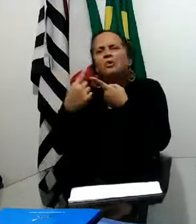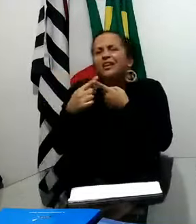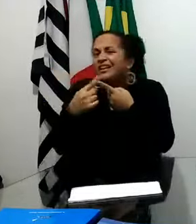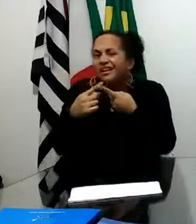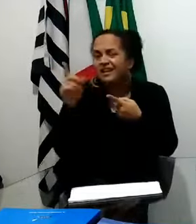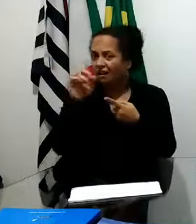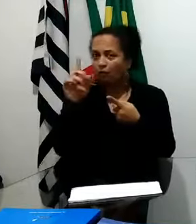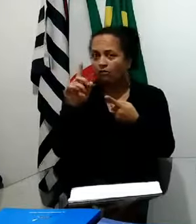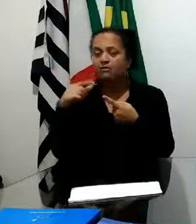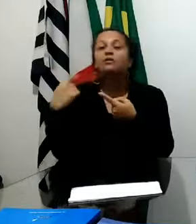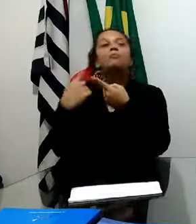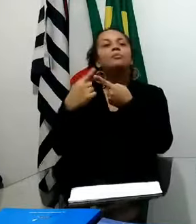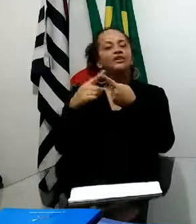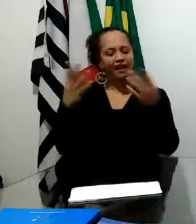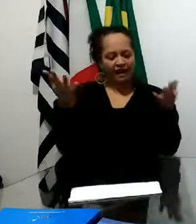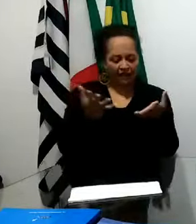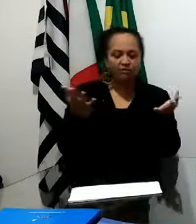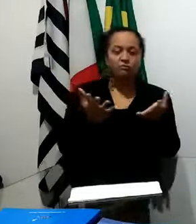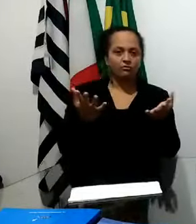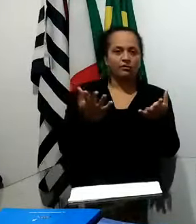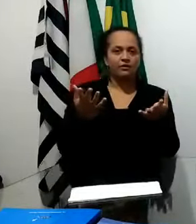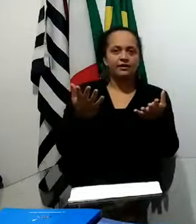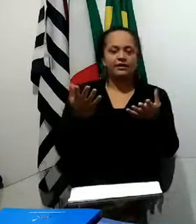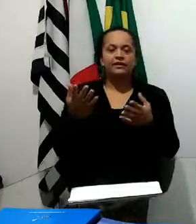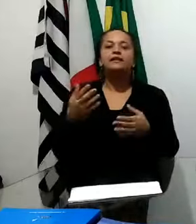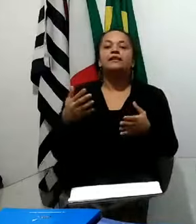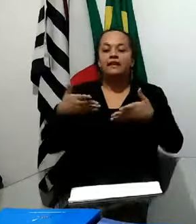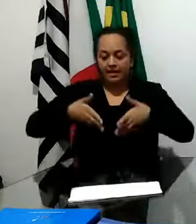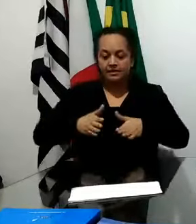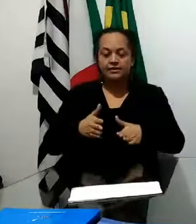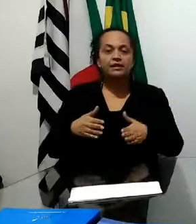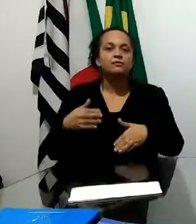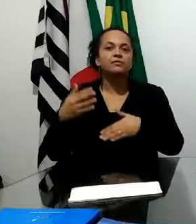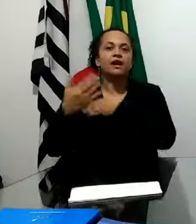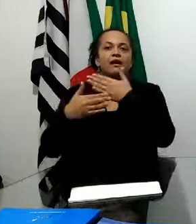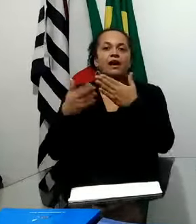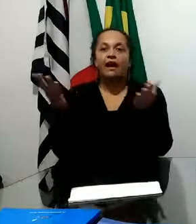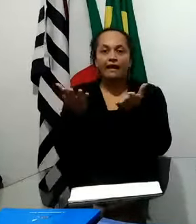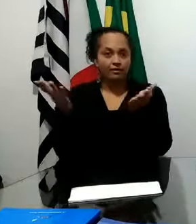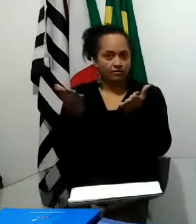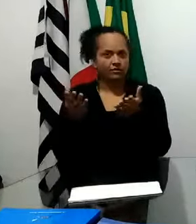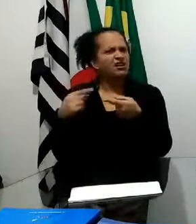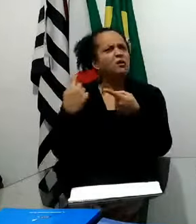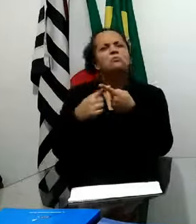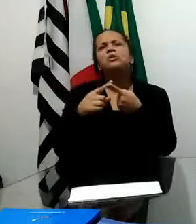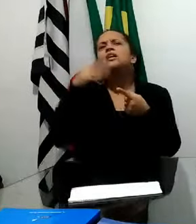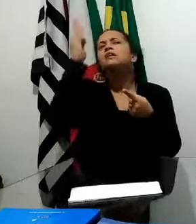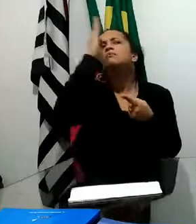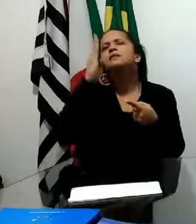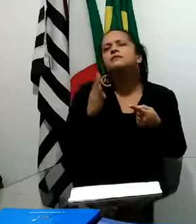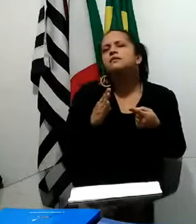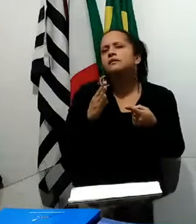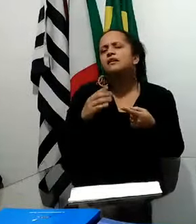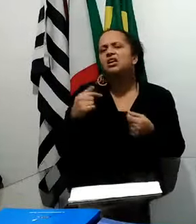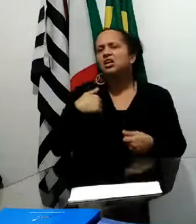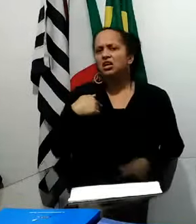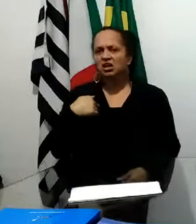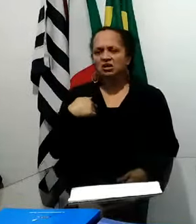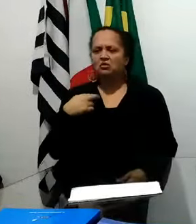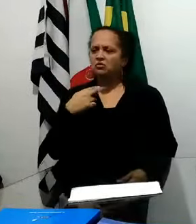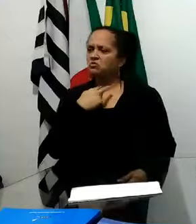nesse século, nessa nação. Por que nascemos brasileiros? Não poderia, eu mesmo não poderia ter nascido lá na